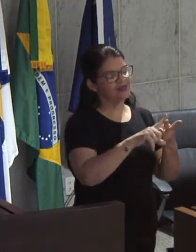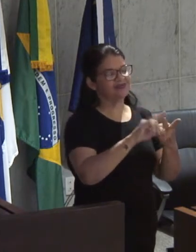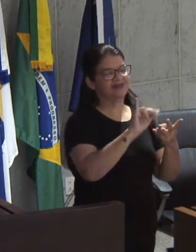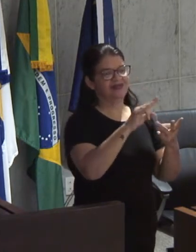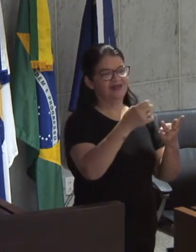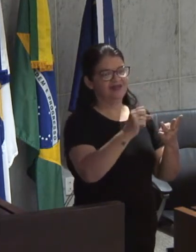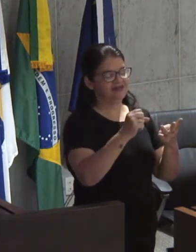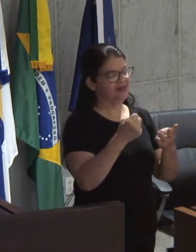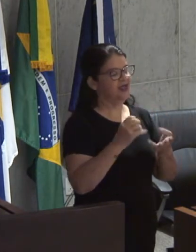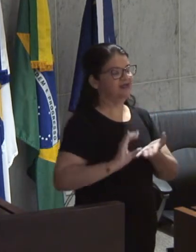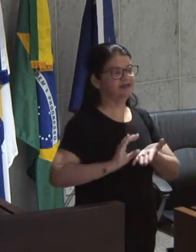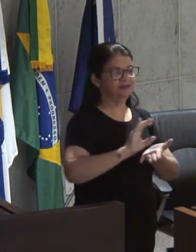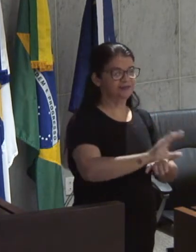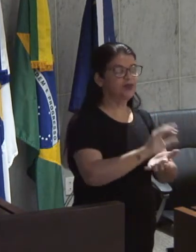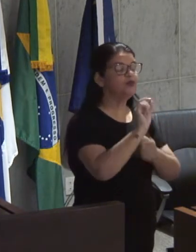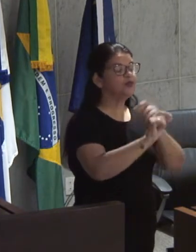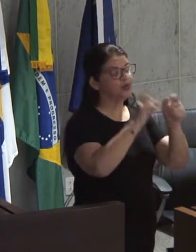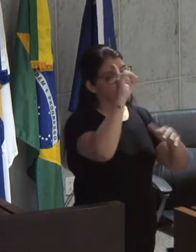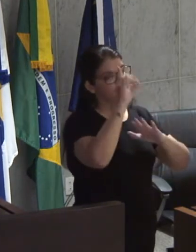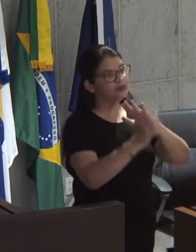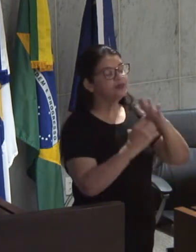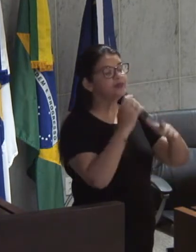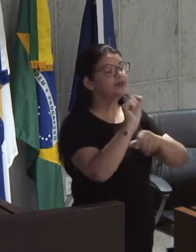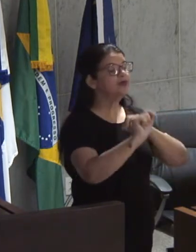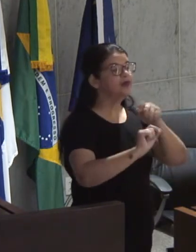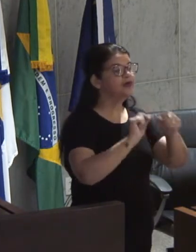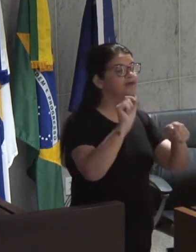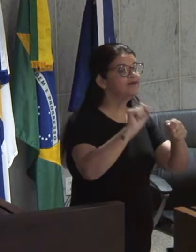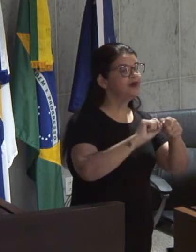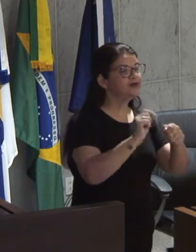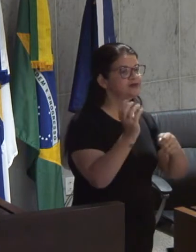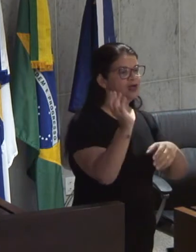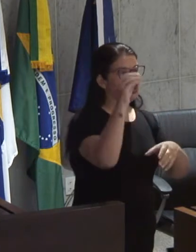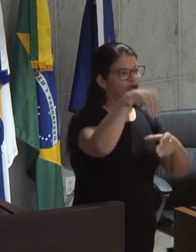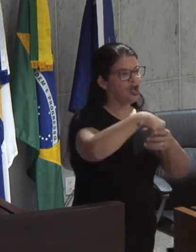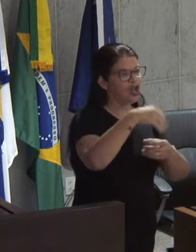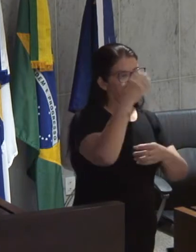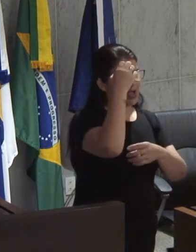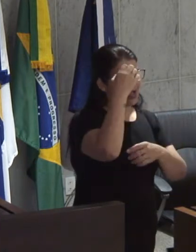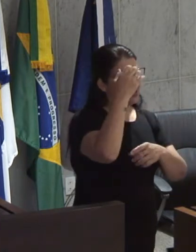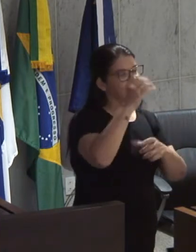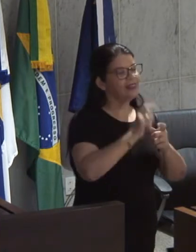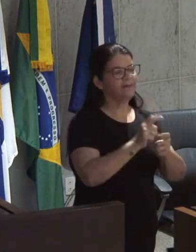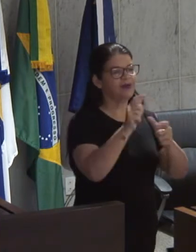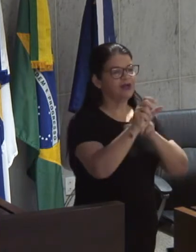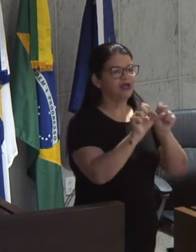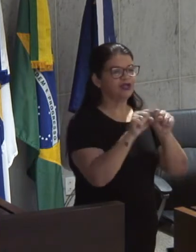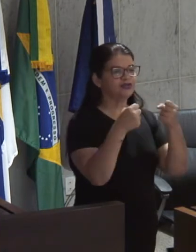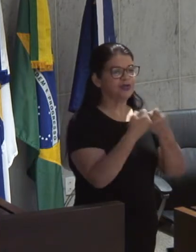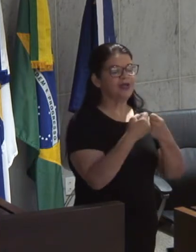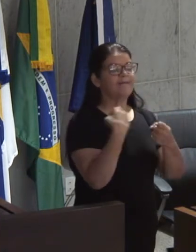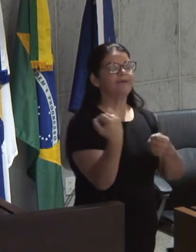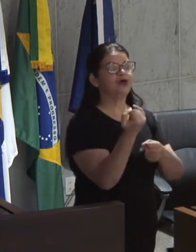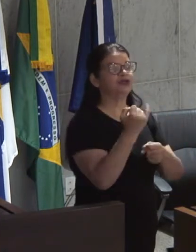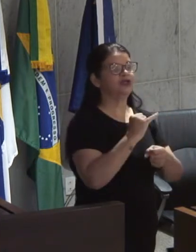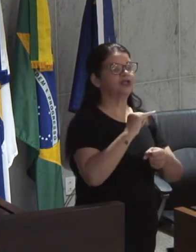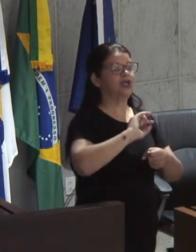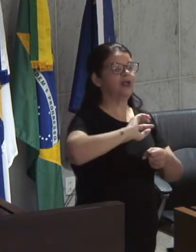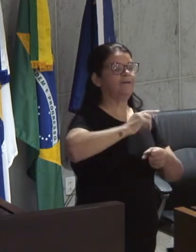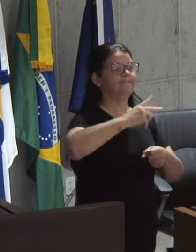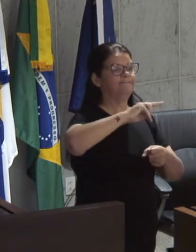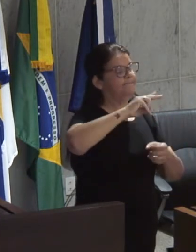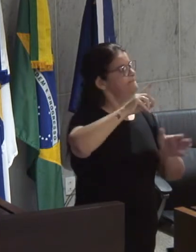INSS. E o que os patrões fazem? Colocam na cabeça da maioria da sociedade que é importante acabar imposto, reduzir